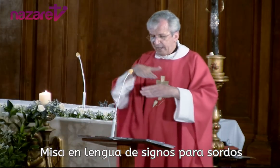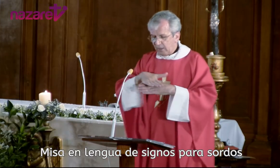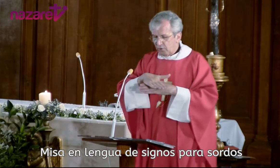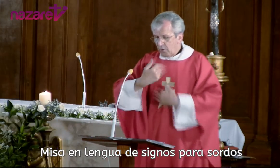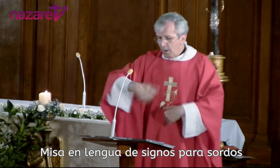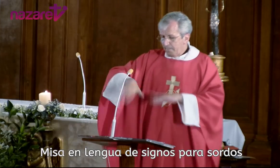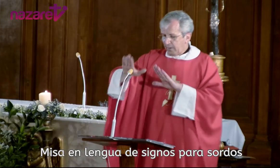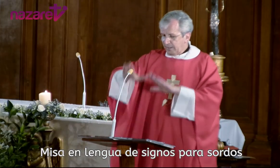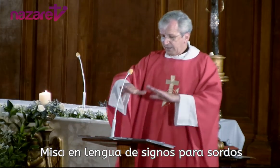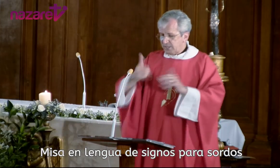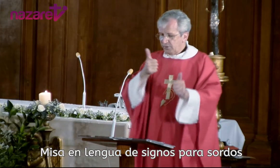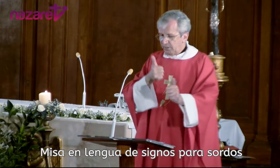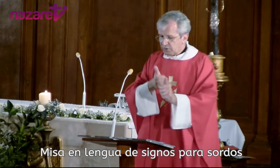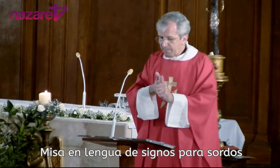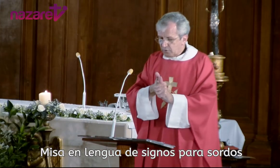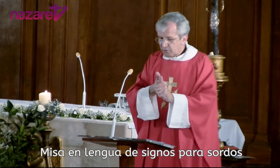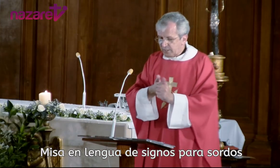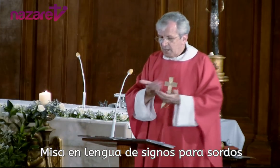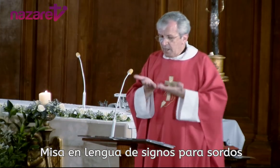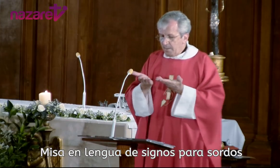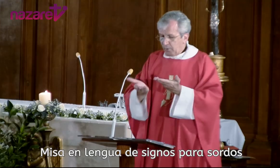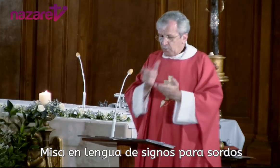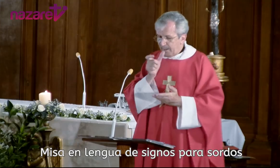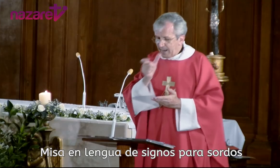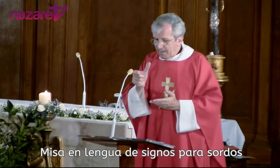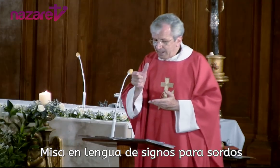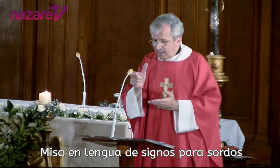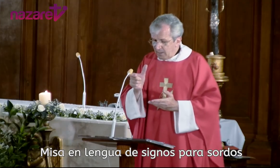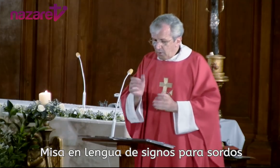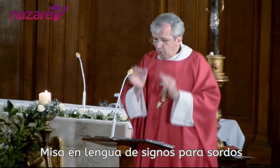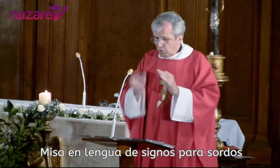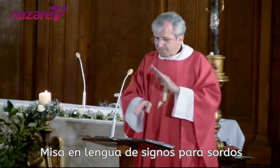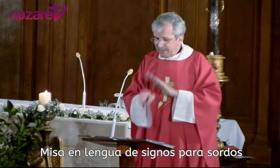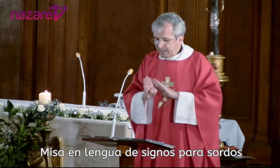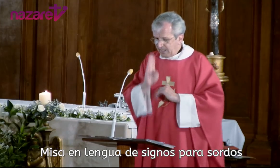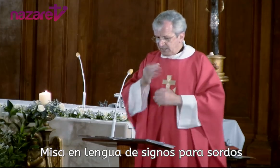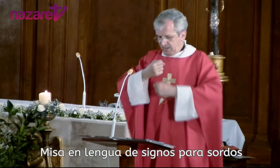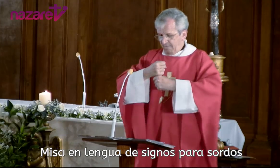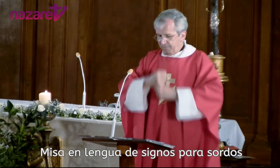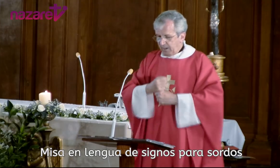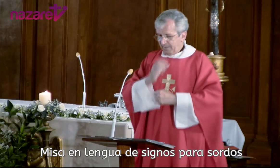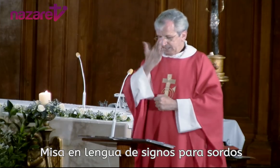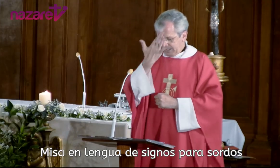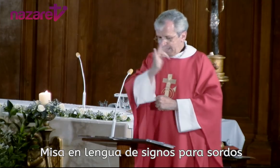eterno, por la intercesión de los apóstoles, por cuya palabra os mantenéis firmes en la